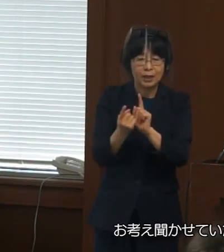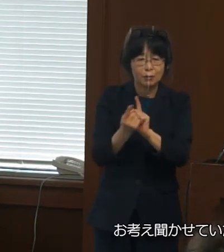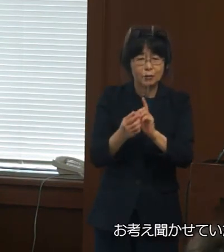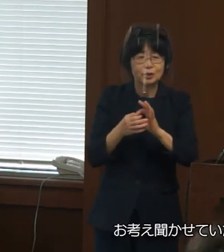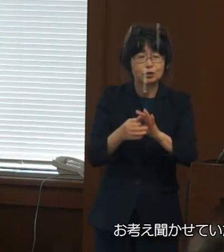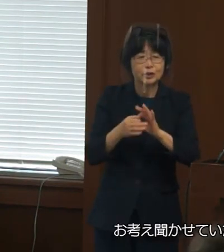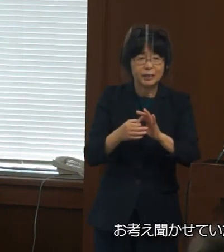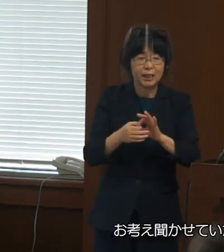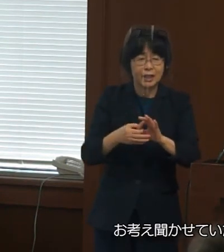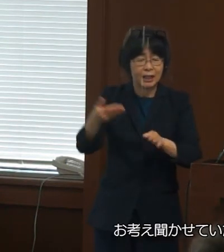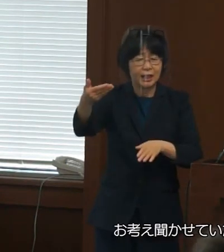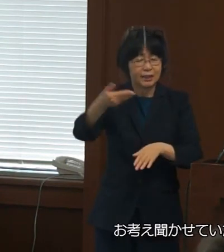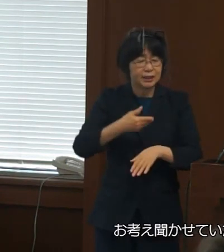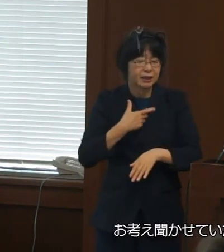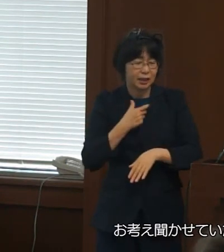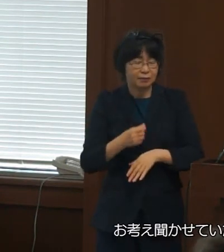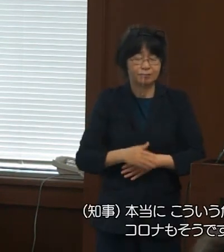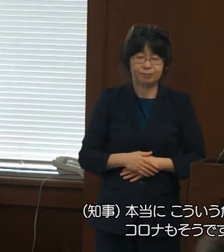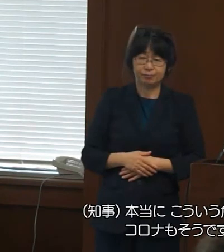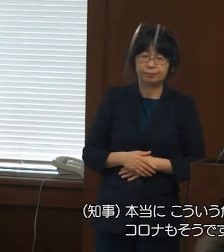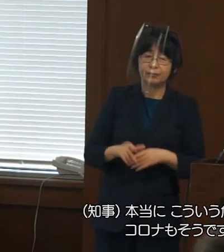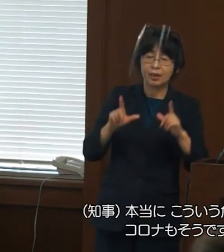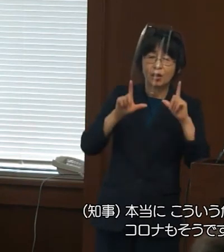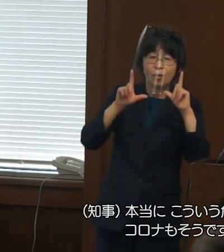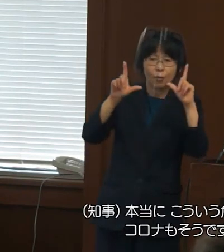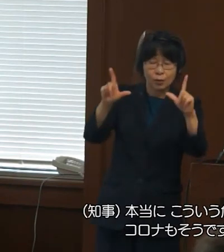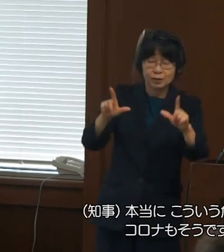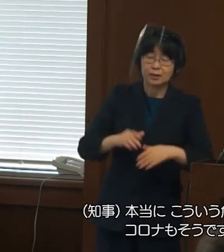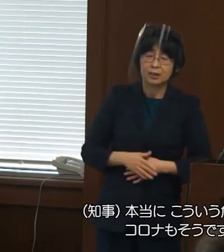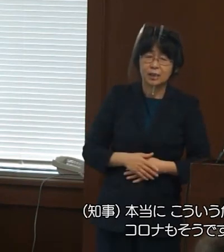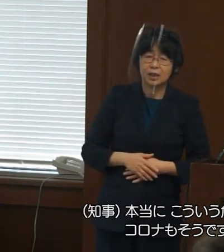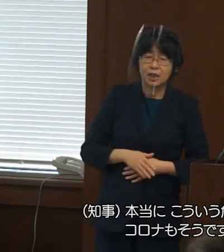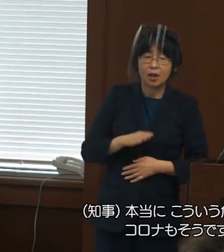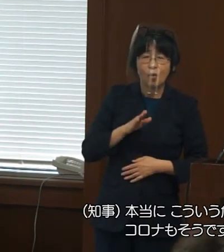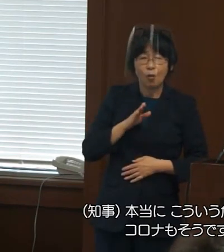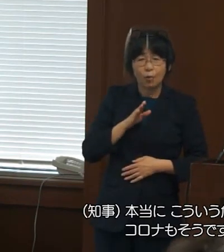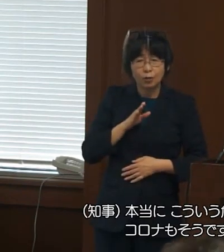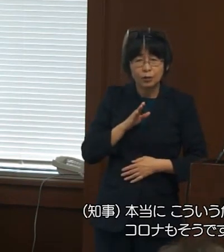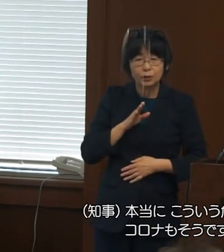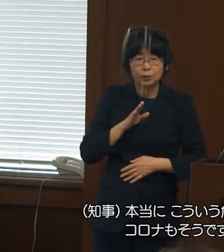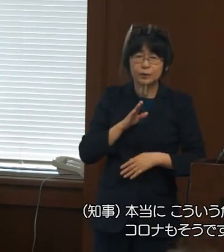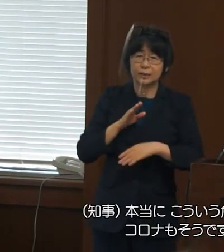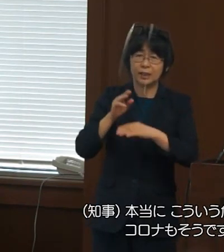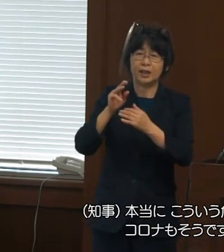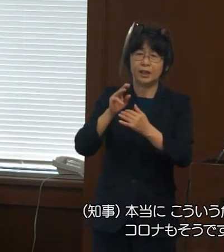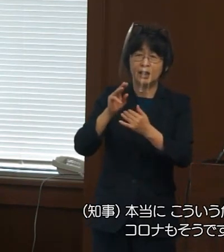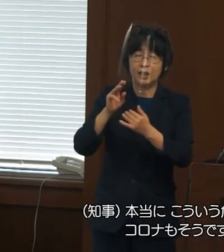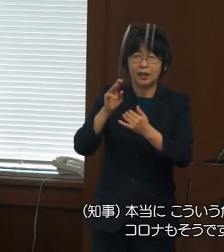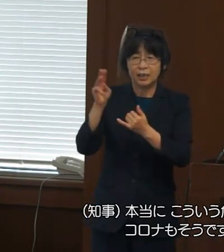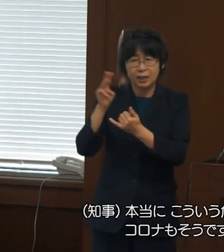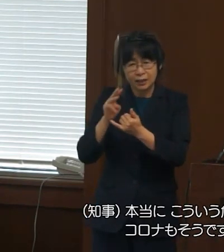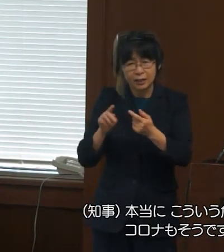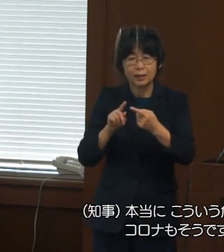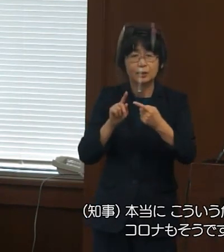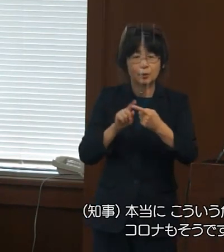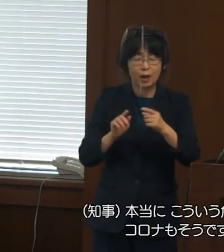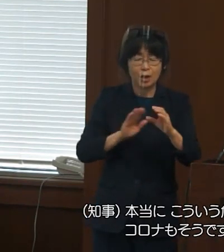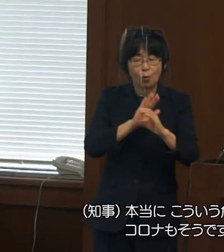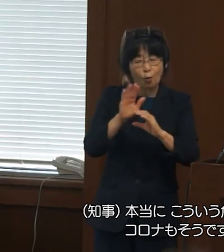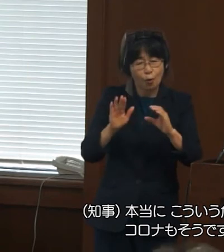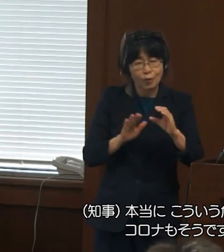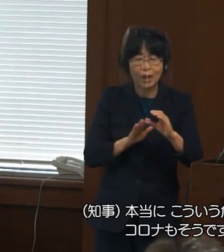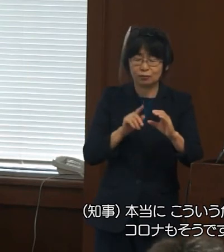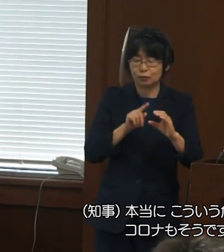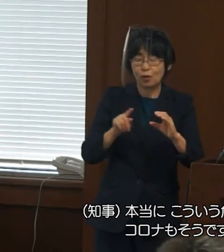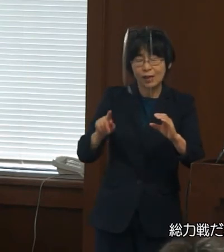え聞かせていただければと思います。 はい、本当にこういう危機に対する対応する、コロナもそうですし災害もそうです